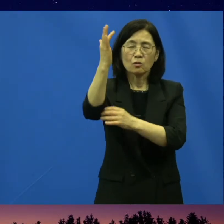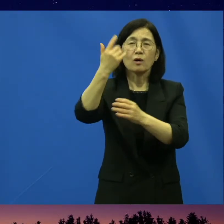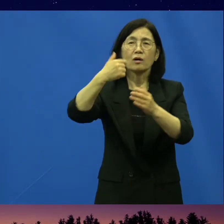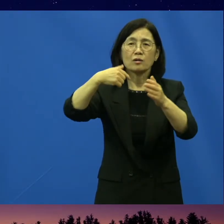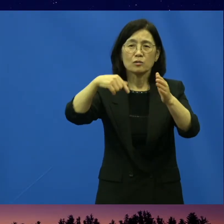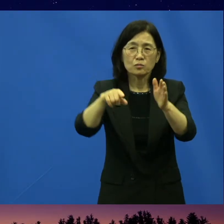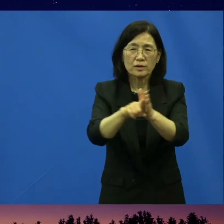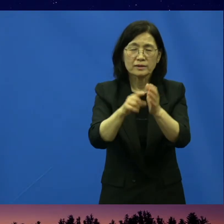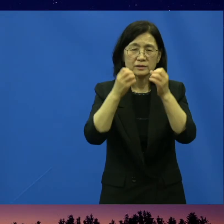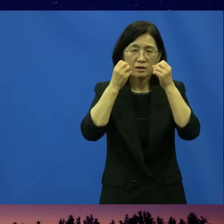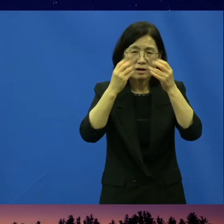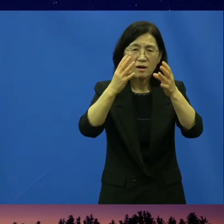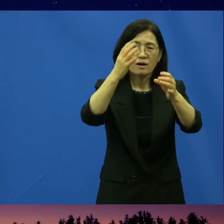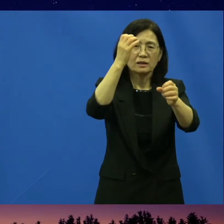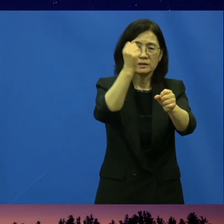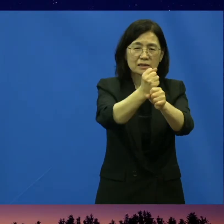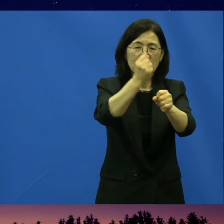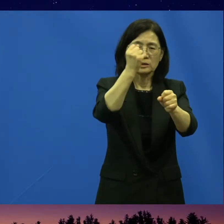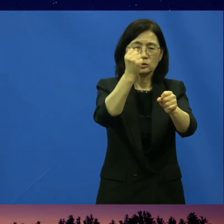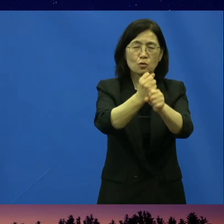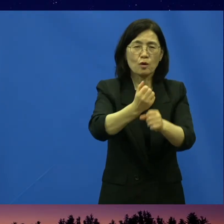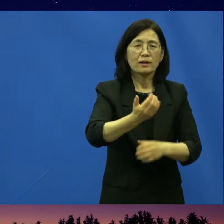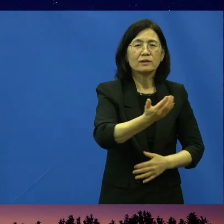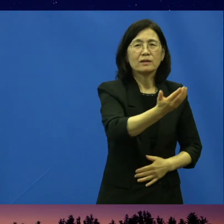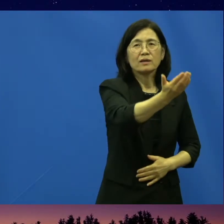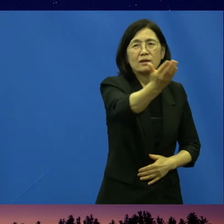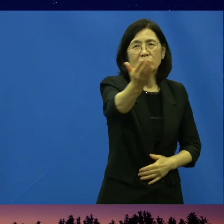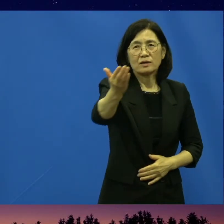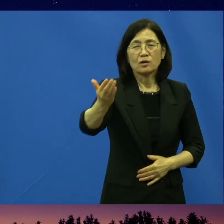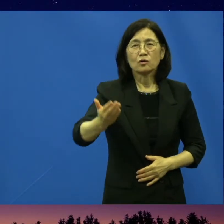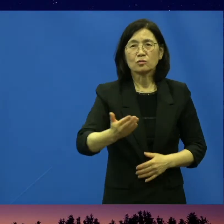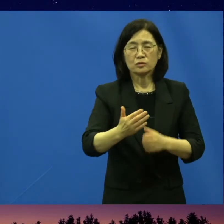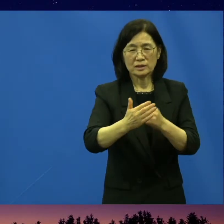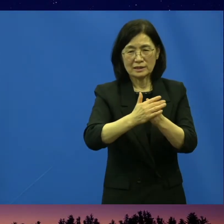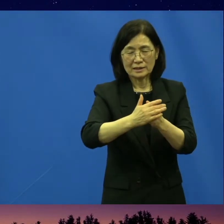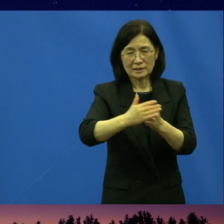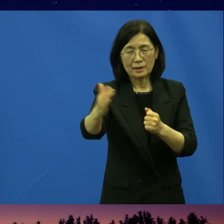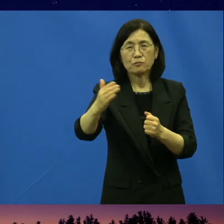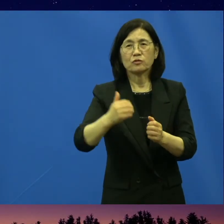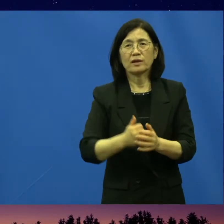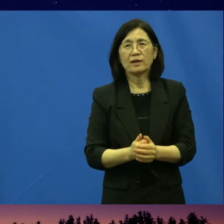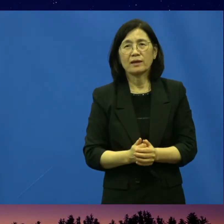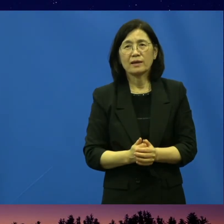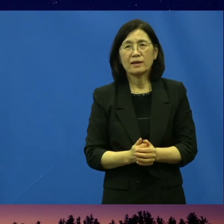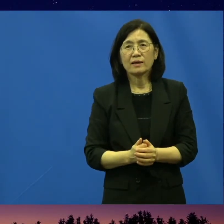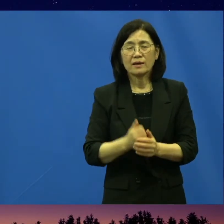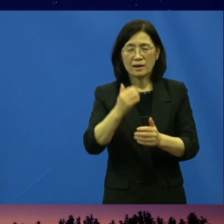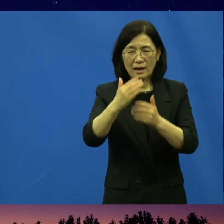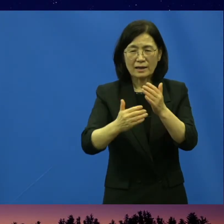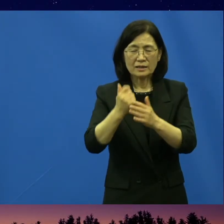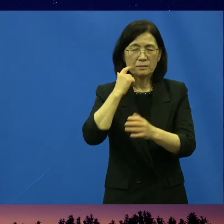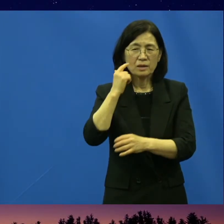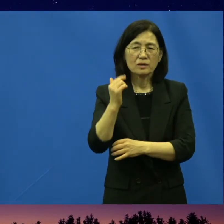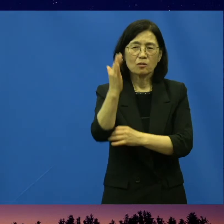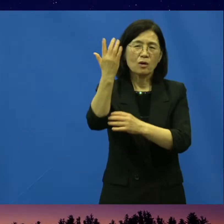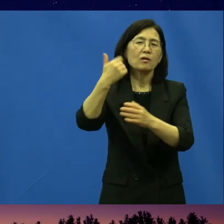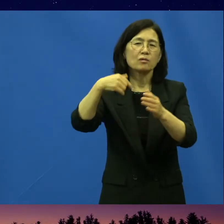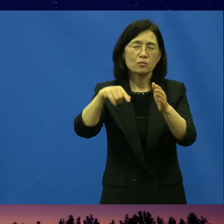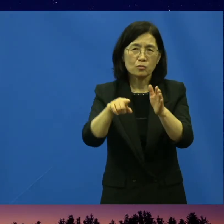창조한 자, 구원한 자, 내가 너를 지었고 내가 너를 구속한 이유, 내 영광을 위하여.